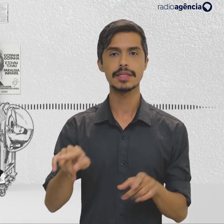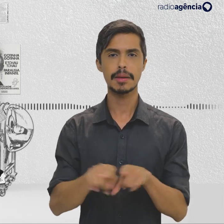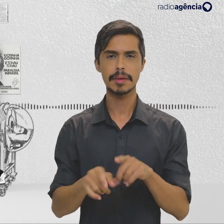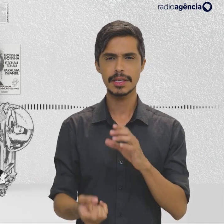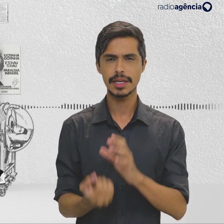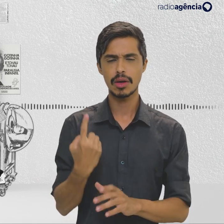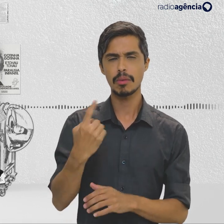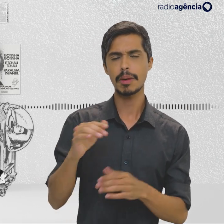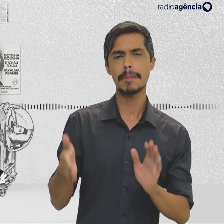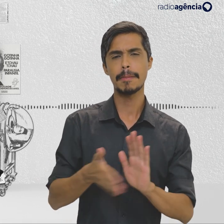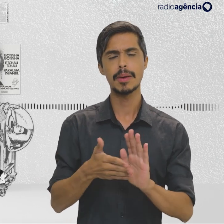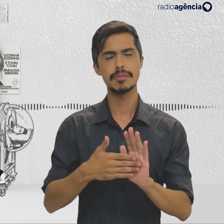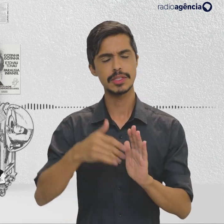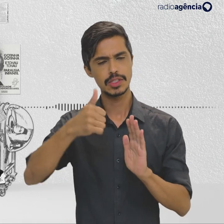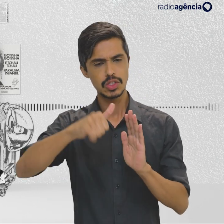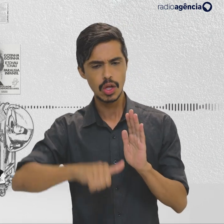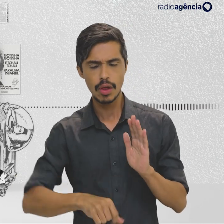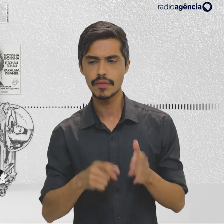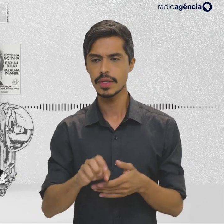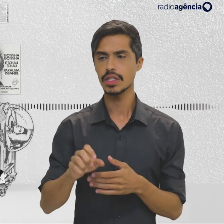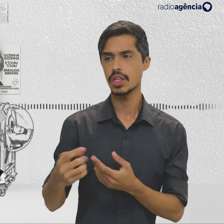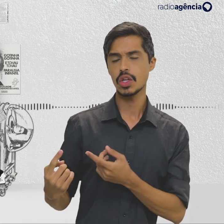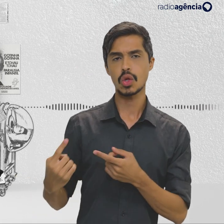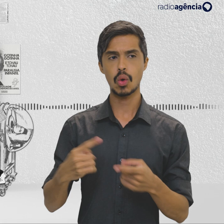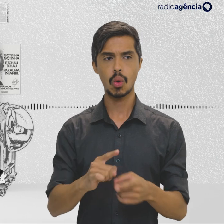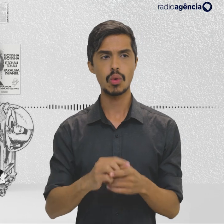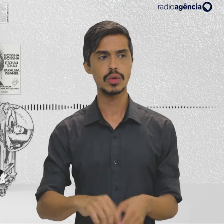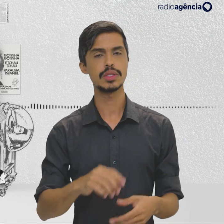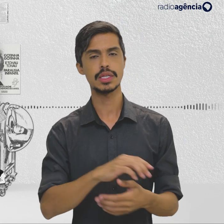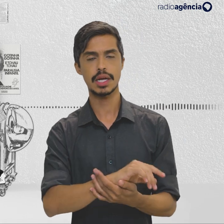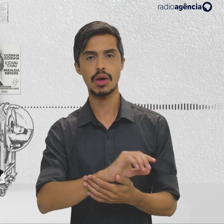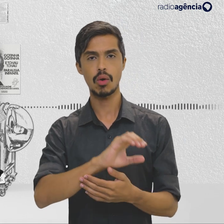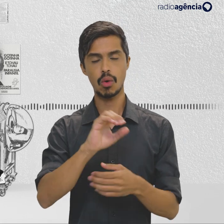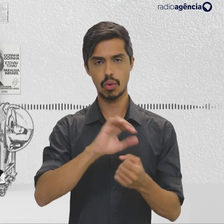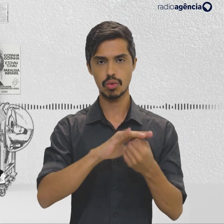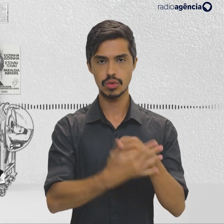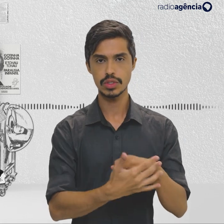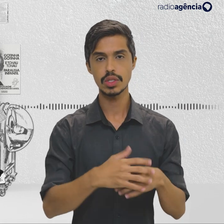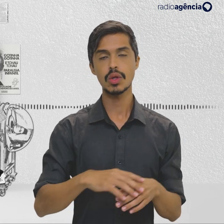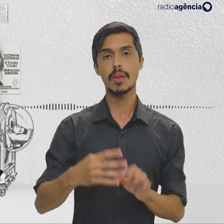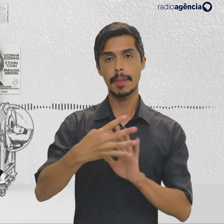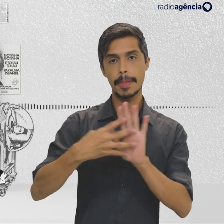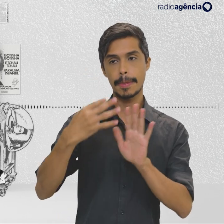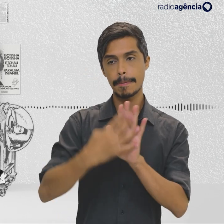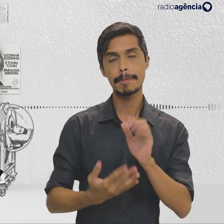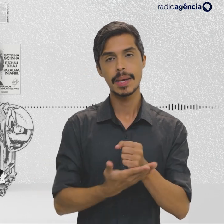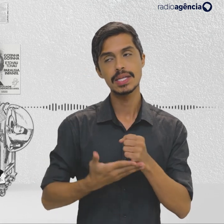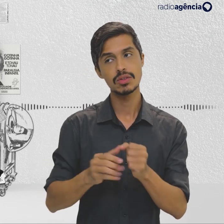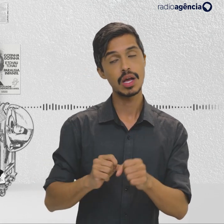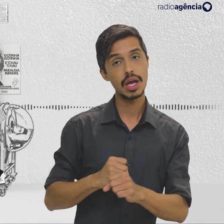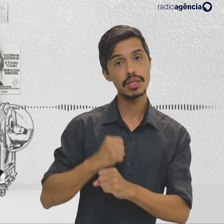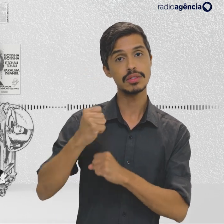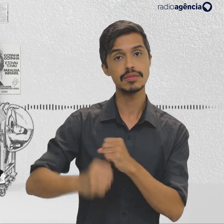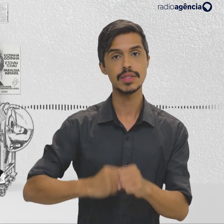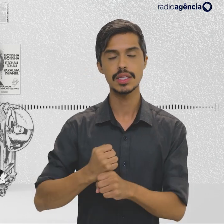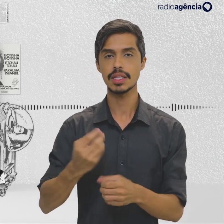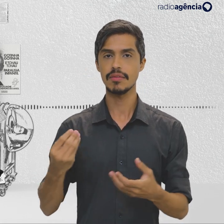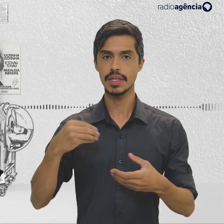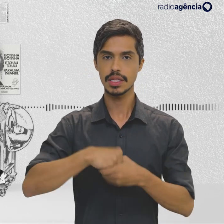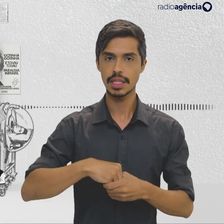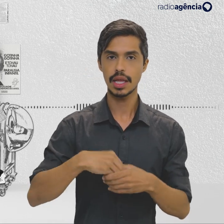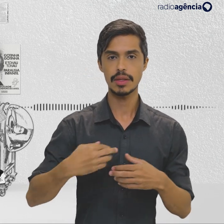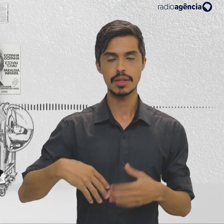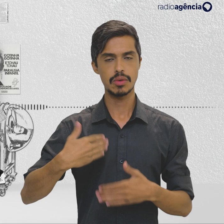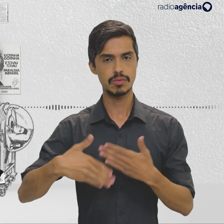elaborando uma proposta de inclusão da vacina contra a covid-19 no calendário básico já no ano que vem ela deve